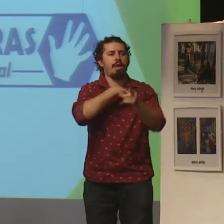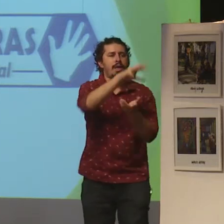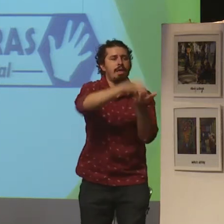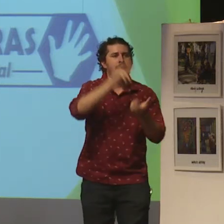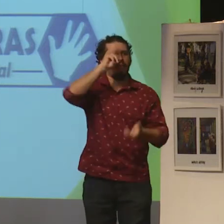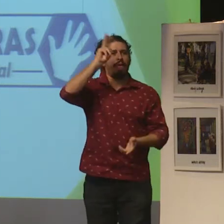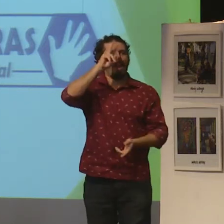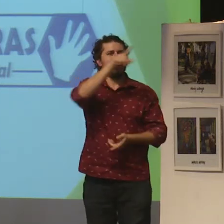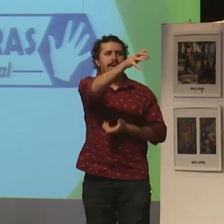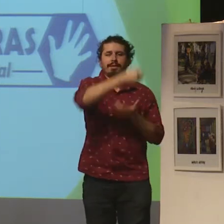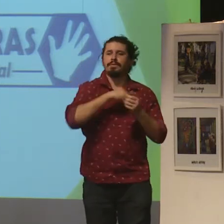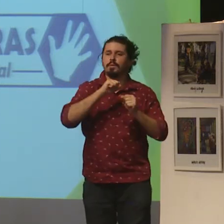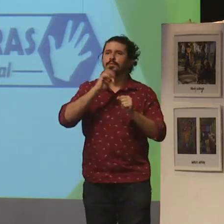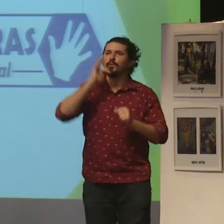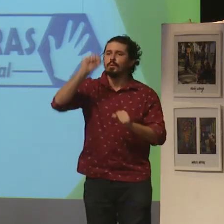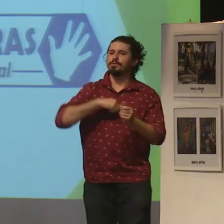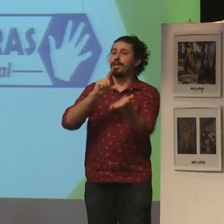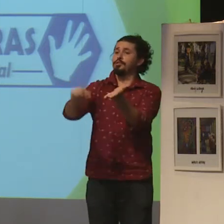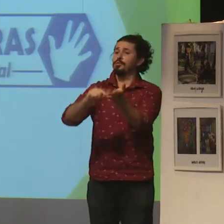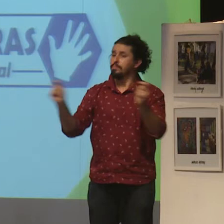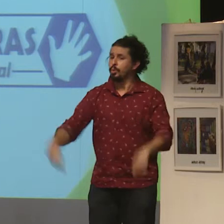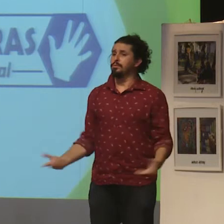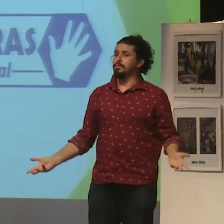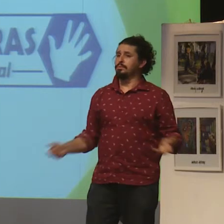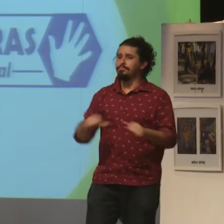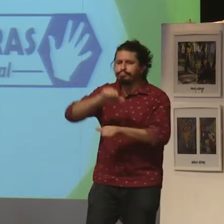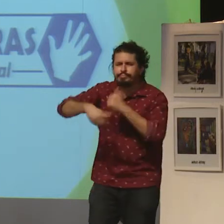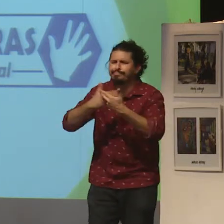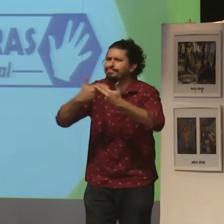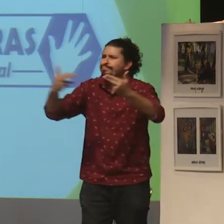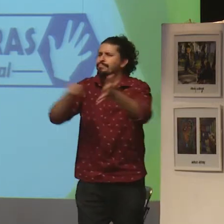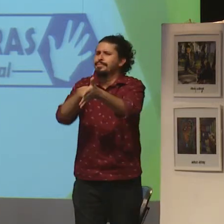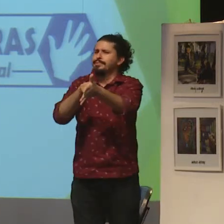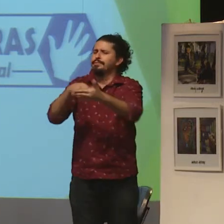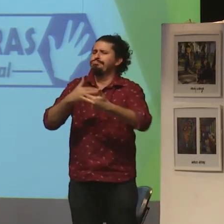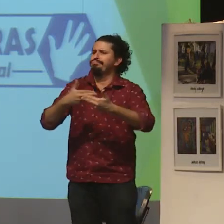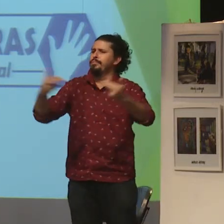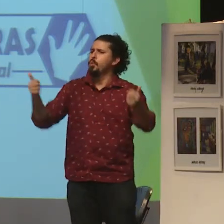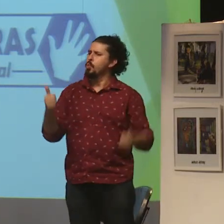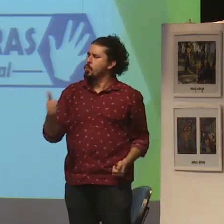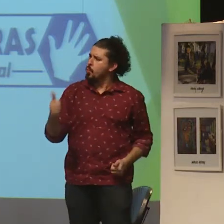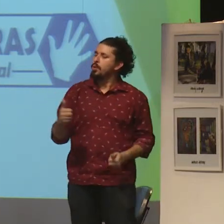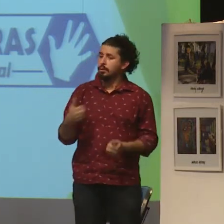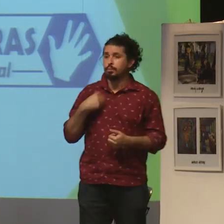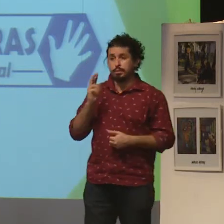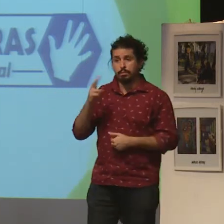Ah, essa aula foi boa, lembra? Eu apliquei isso. Ah, futuramente eu posso até criar um artigo sobre isso. Assim, é um material que você consegue fomentar para